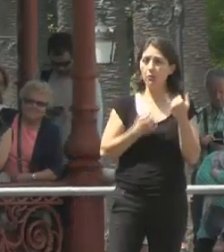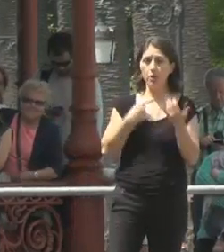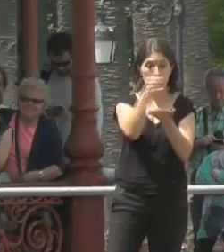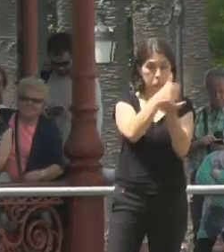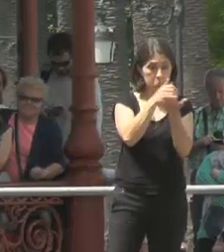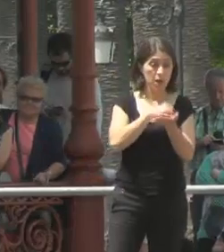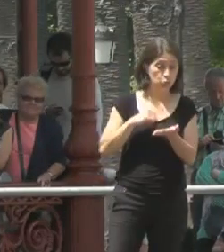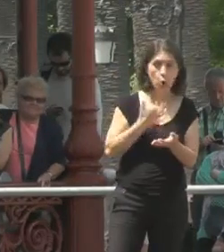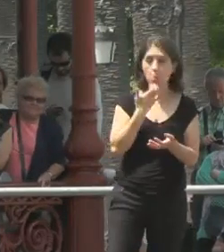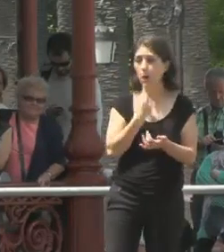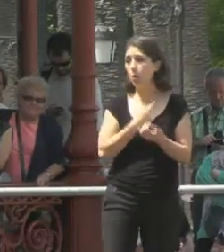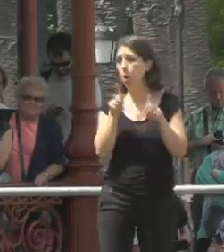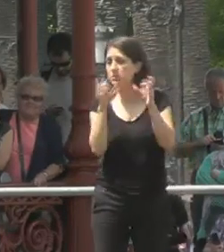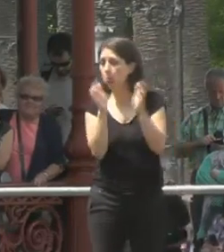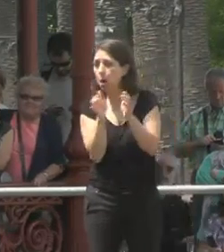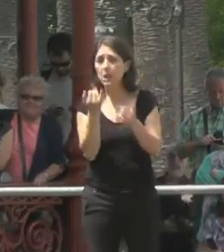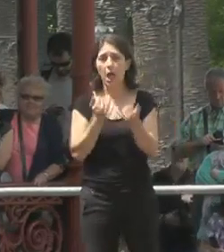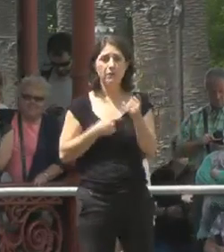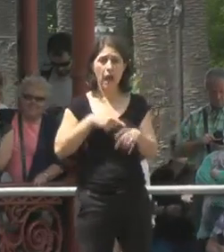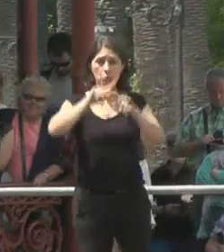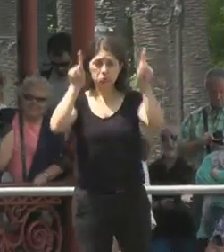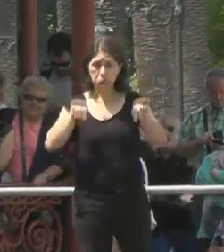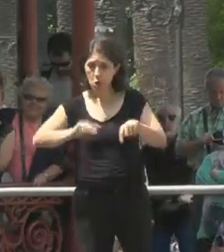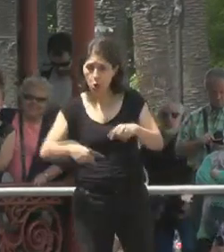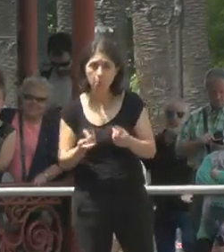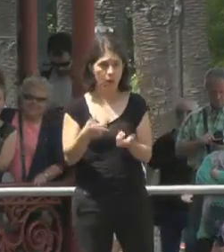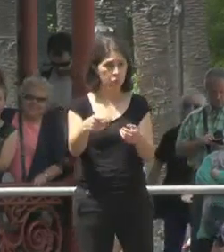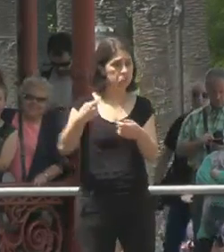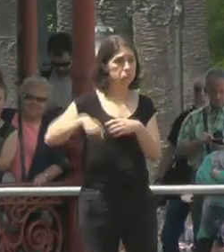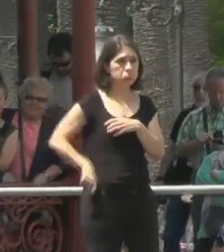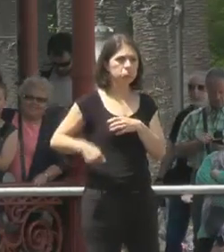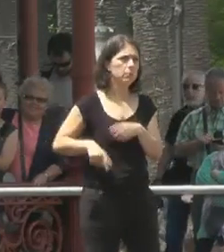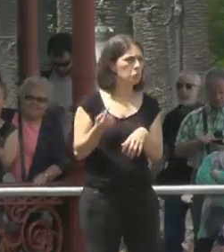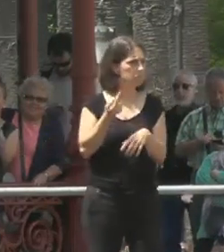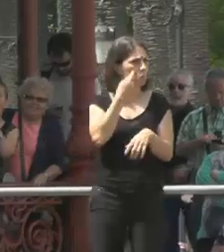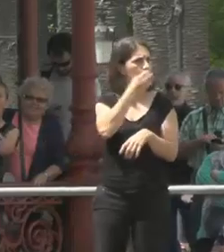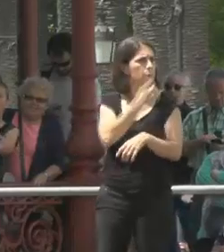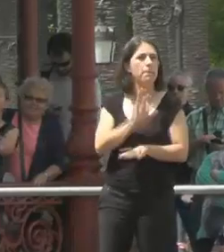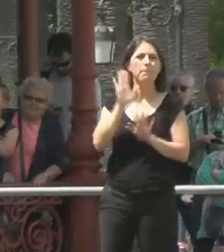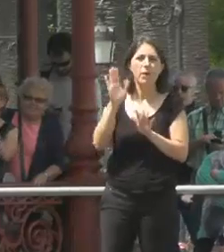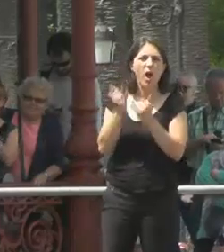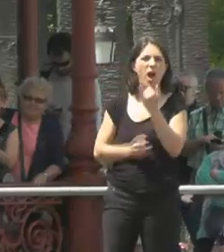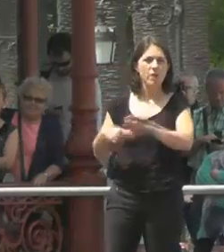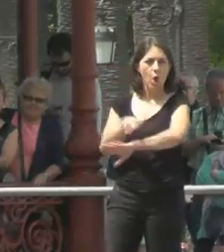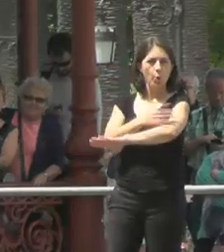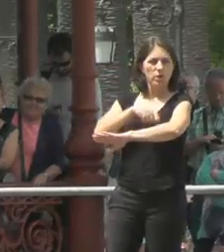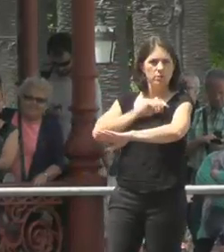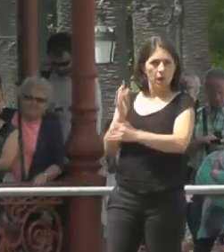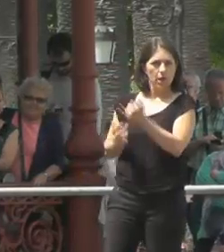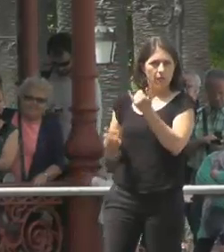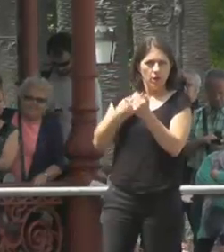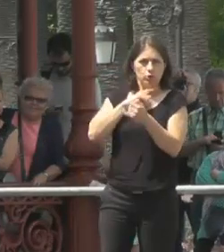como autónomo, de su pequeña empresa, de su nómina, pues esto es algo que suena bien. Pero claro, cuando estamos hablando del Gobierno de España,